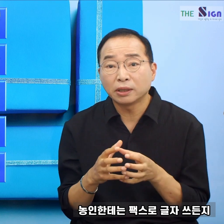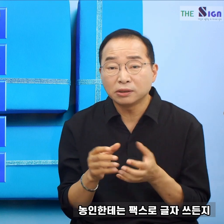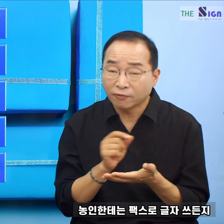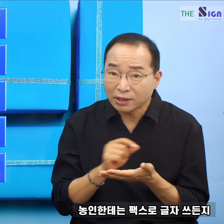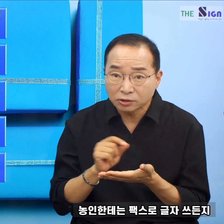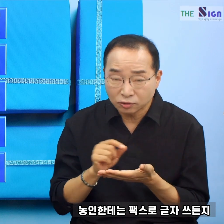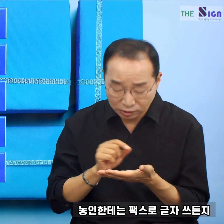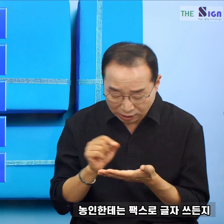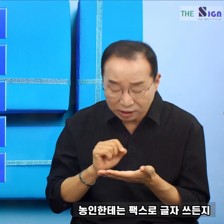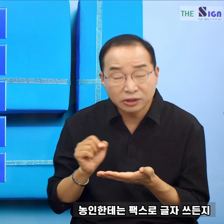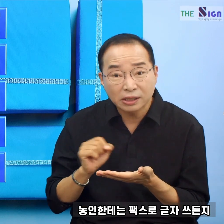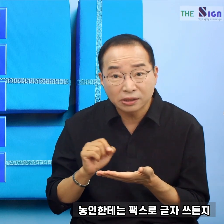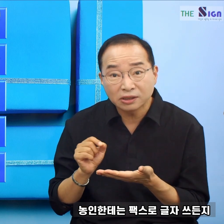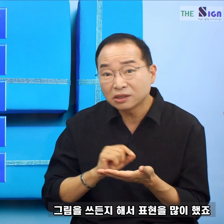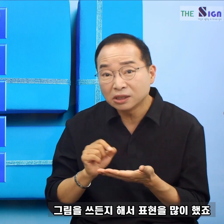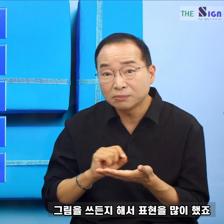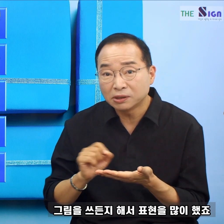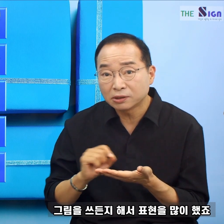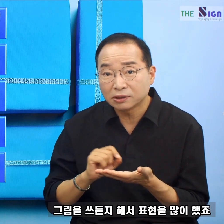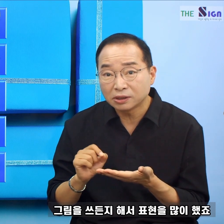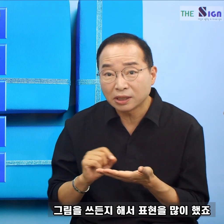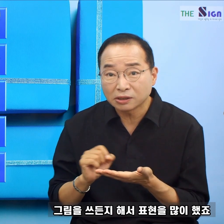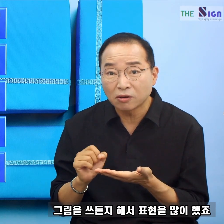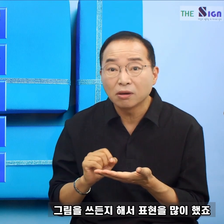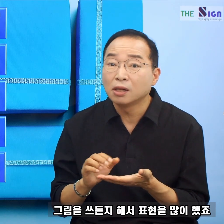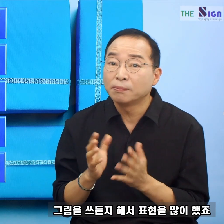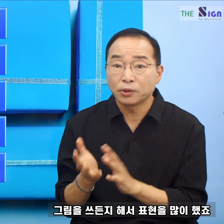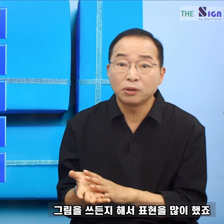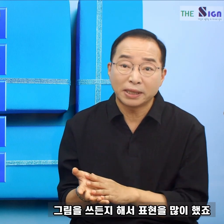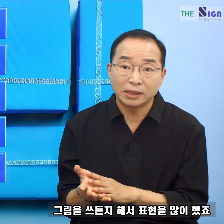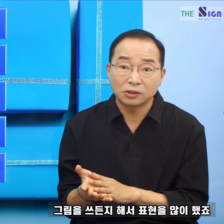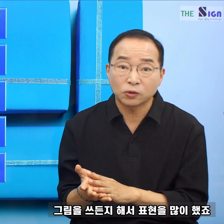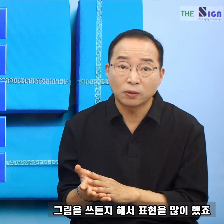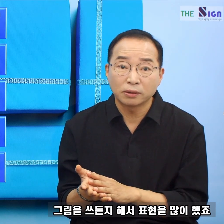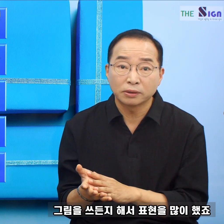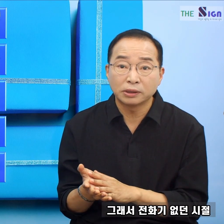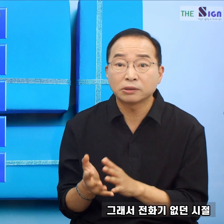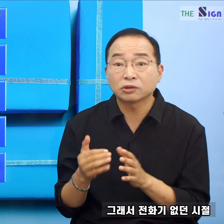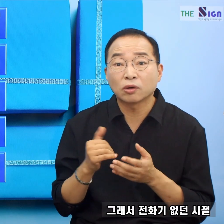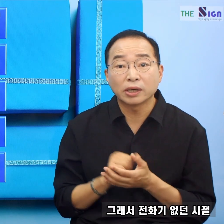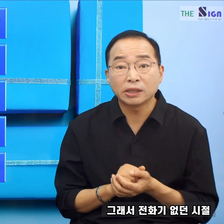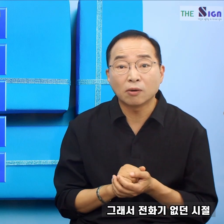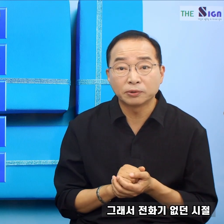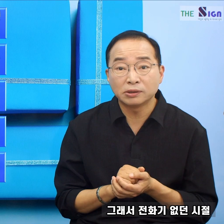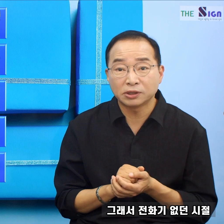이제 팩스로 이제 글자를 쓰든지 그림을 쓰든지 해서 표현을 많이 했죠. 그래서 전화기가 없던 시절,